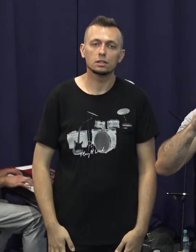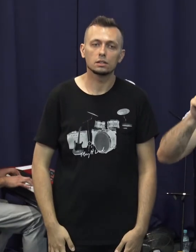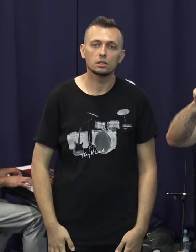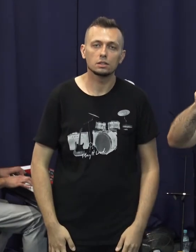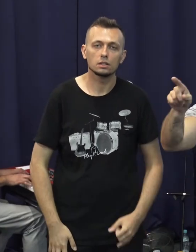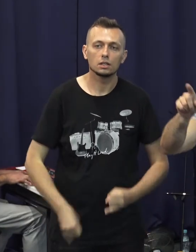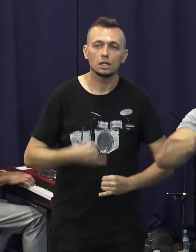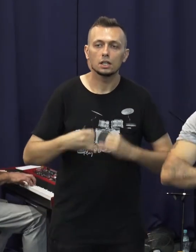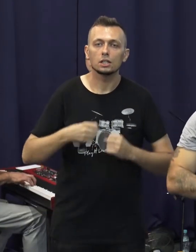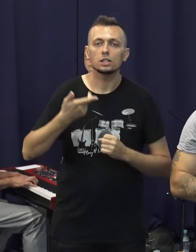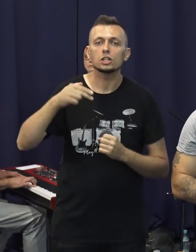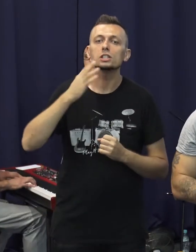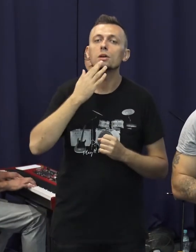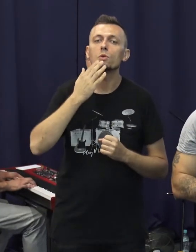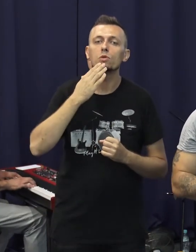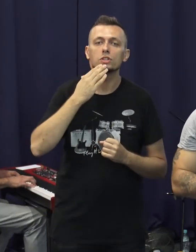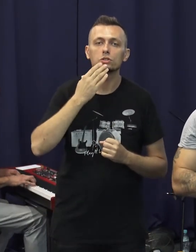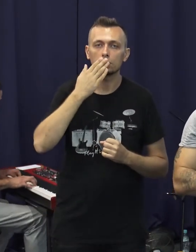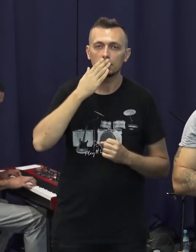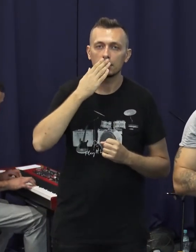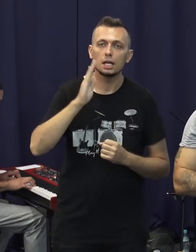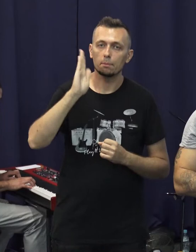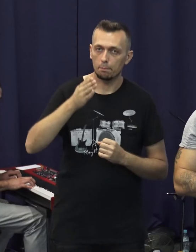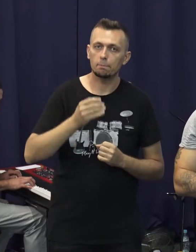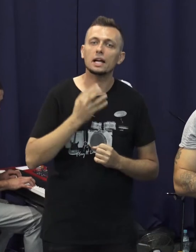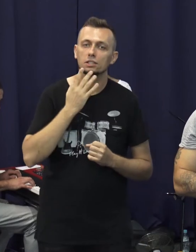Jeżeli nie mówisz, to będziesz mówił.